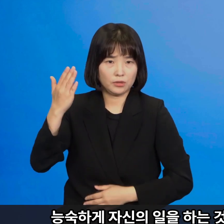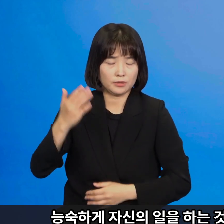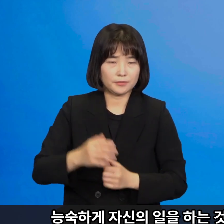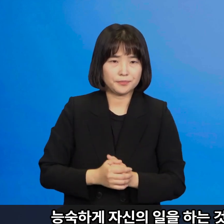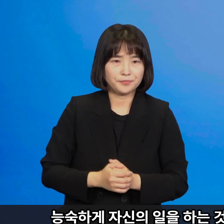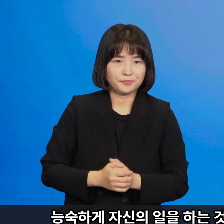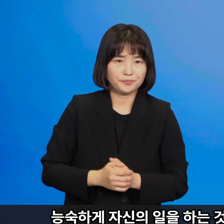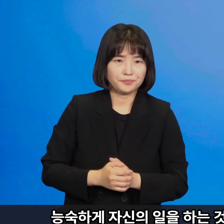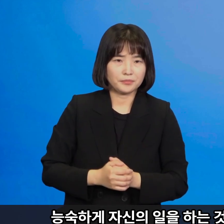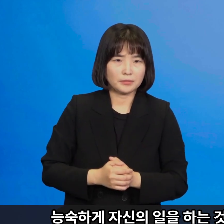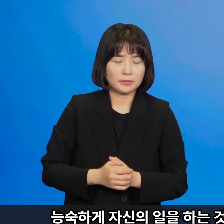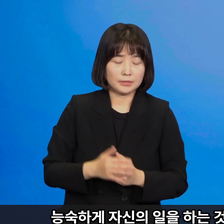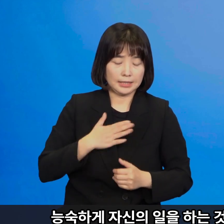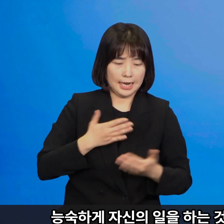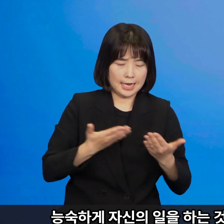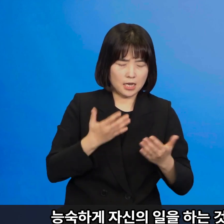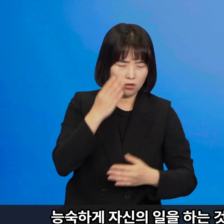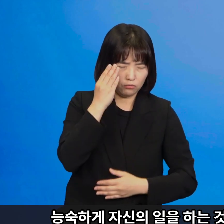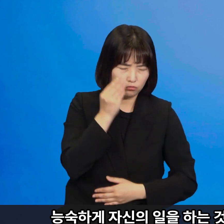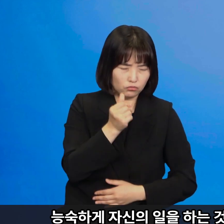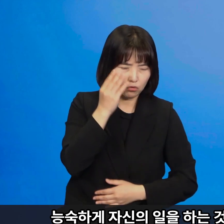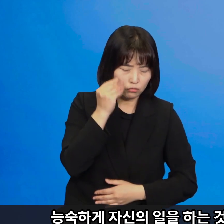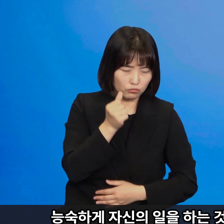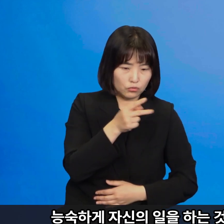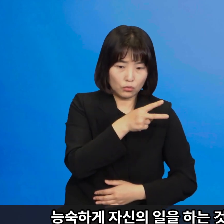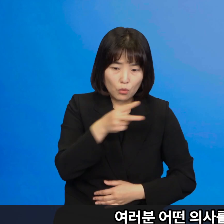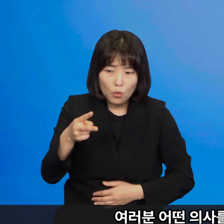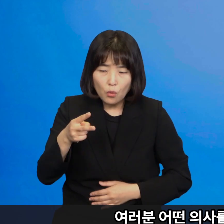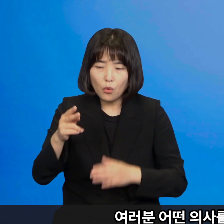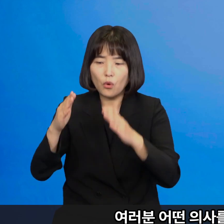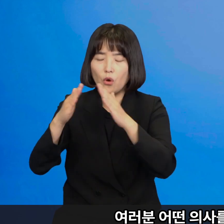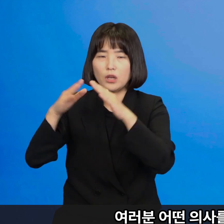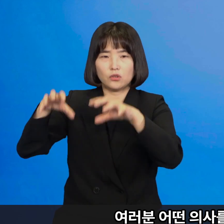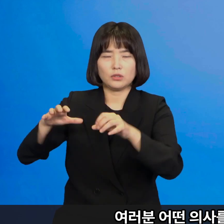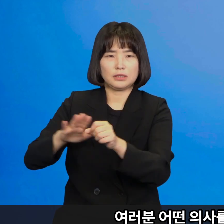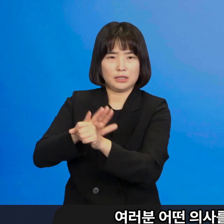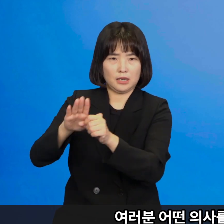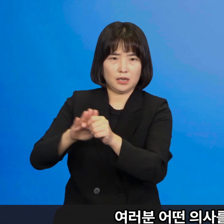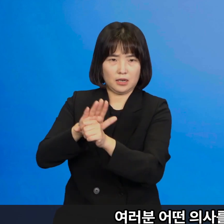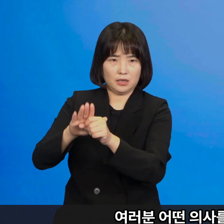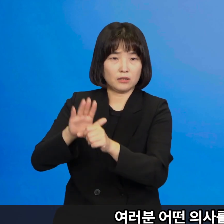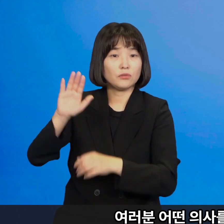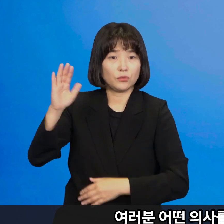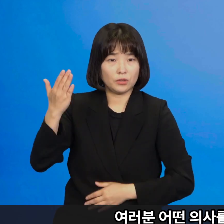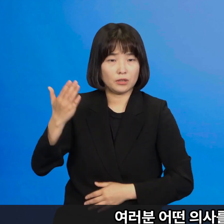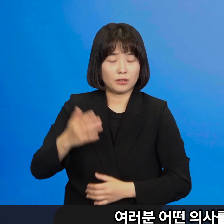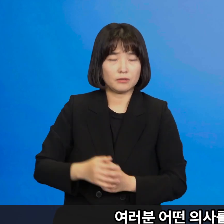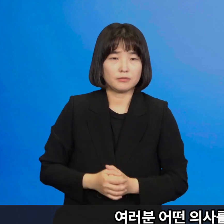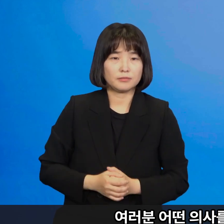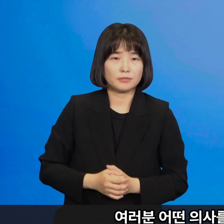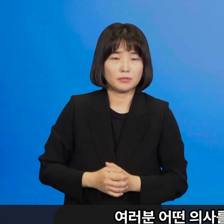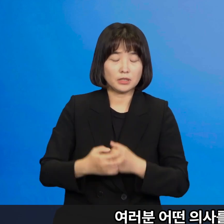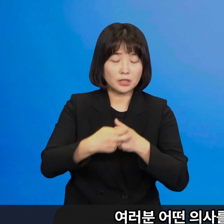능숙하게 자신의 일을 하는 것이 이웃사랑으로 연결된다고요. 여러분, 어떤 의사를 찾아가시겠습니까?